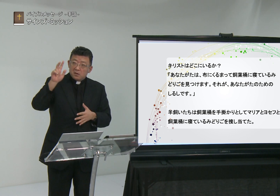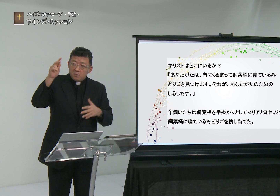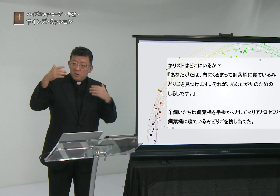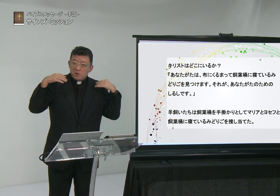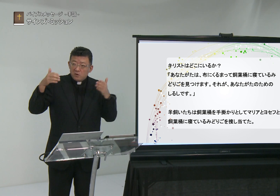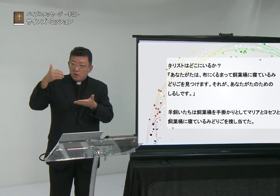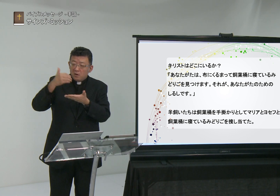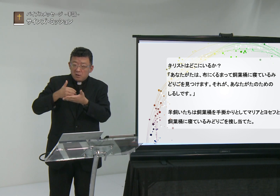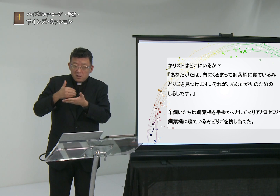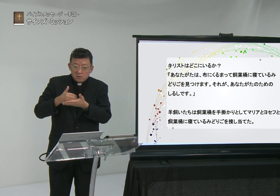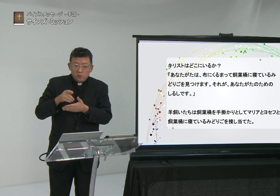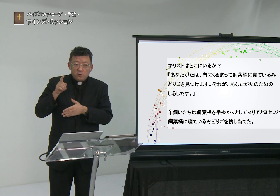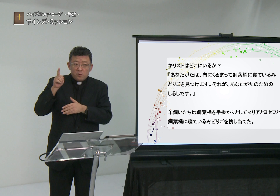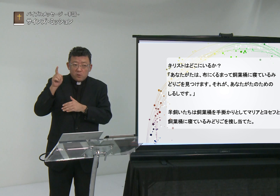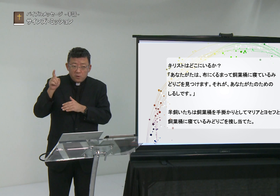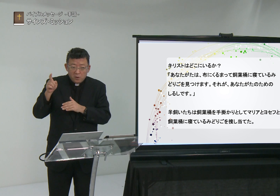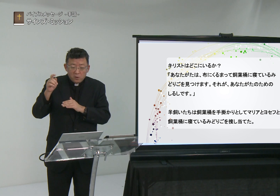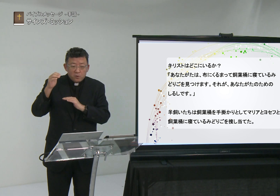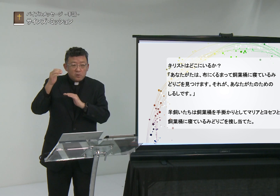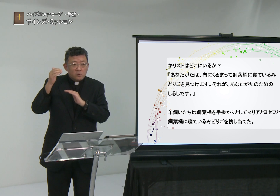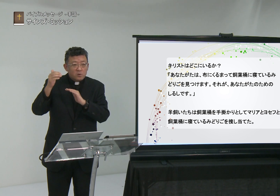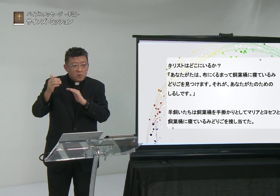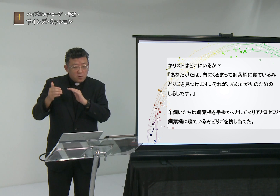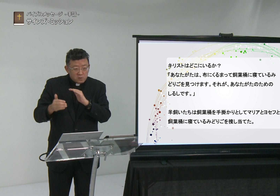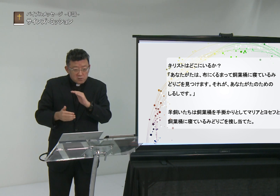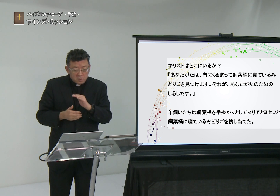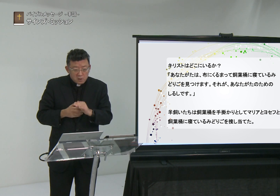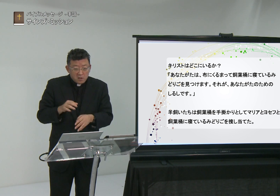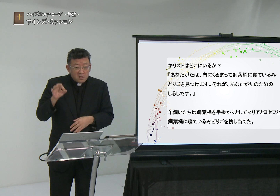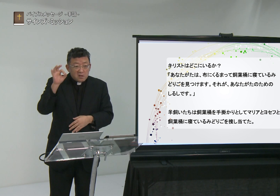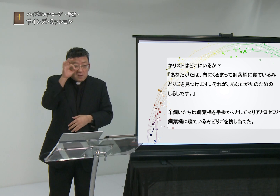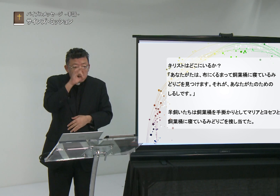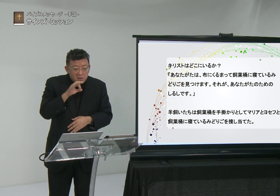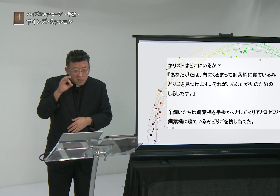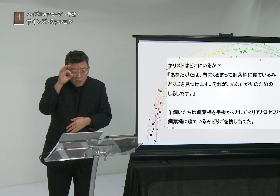世界たちは御使いの話を通して